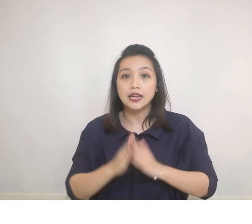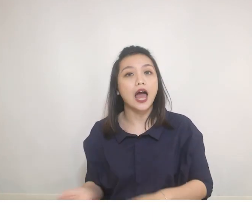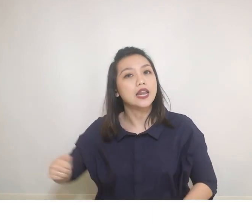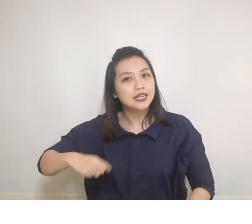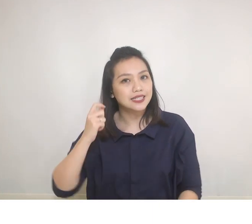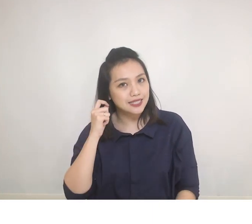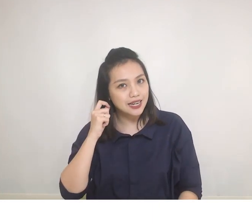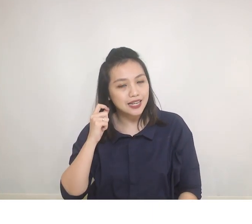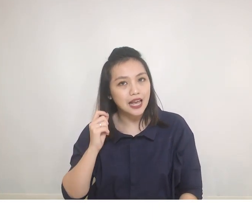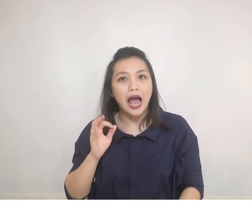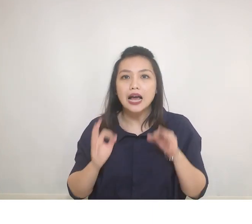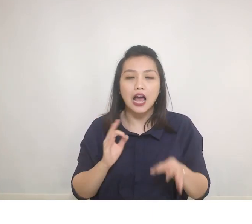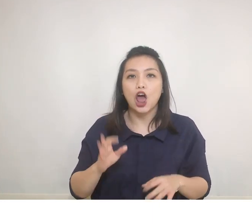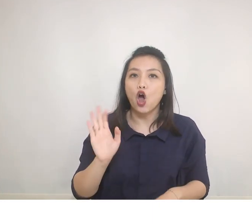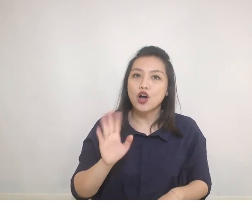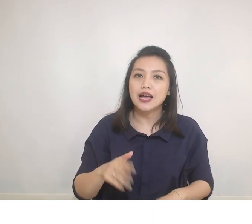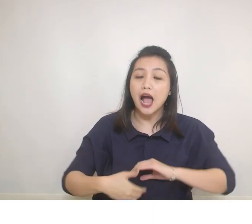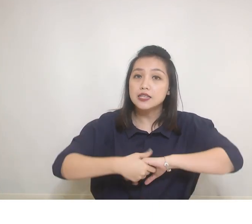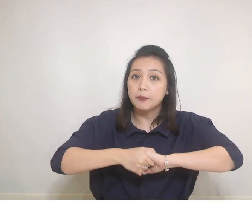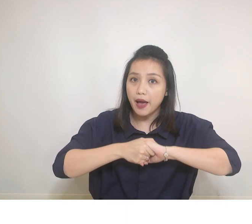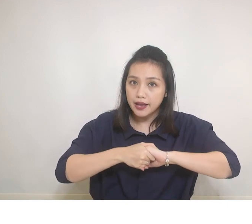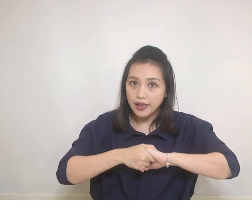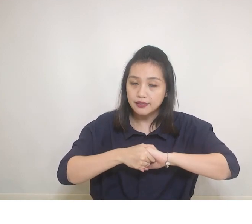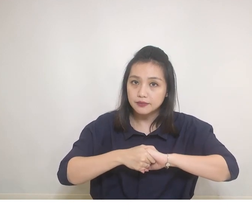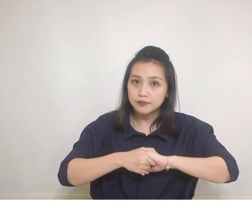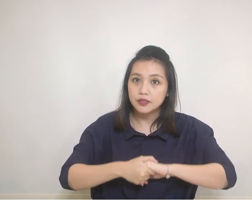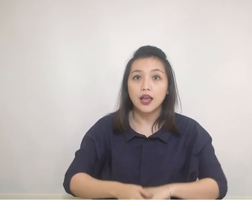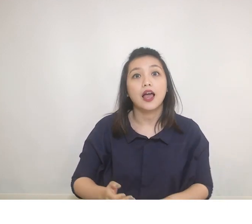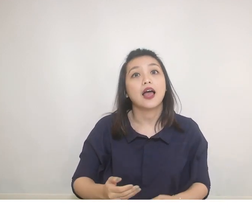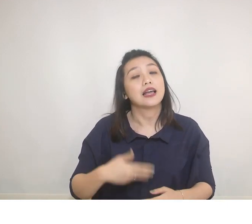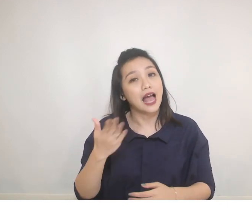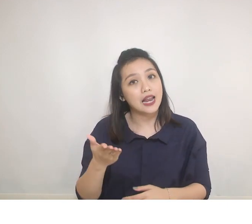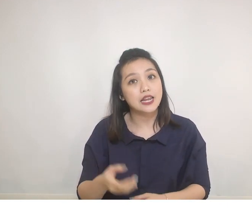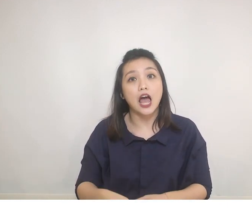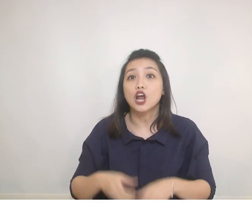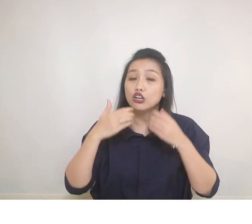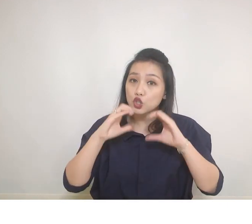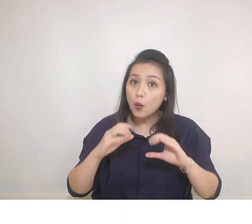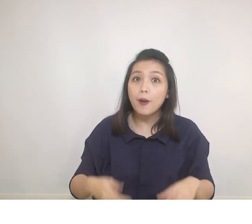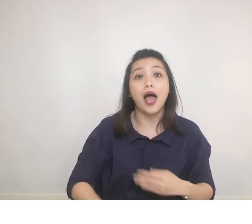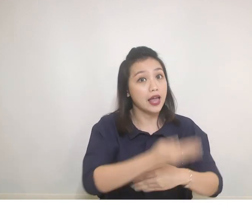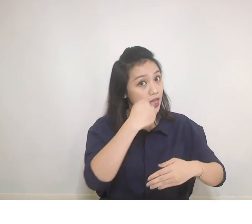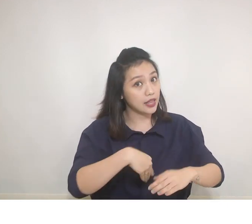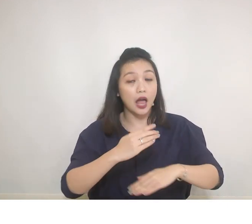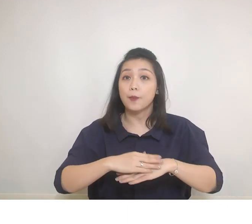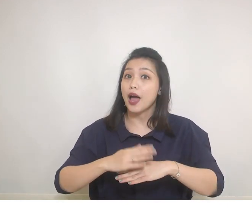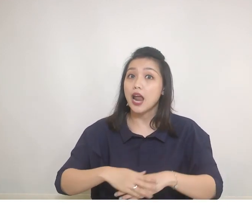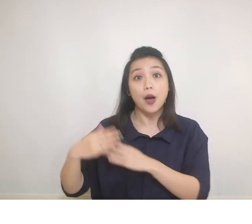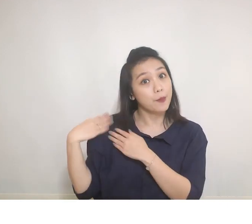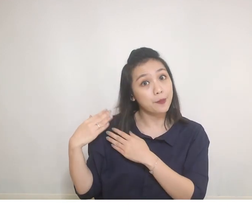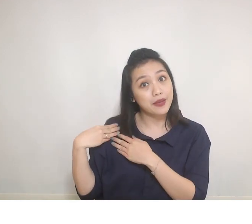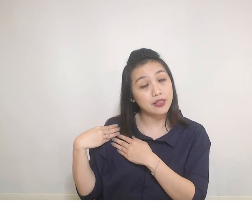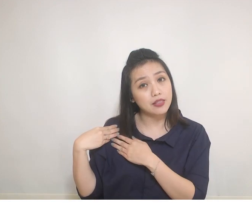bisa dinetralisirkan, bisa dibukakan, disingkapkan. Karena kita sebagai pemimpin rohani tidak ikut terjun di dalam